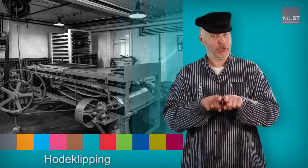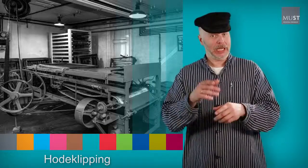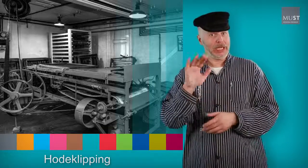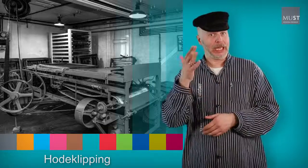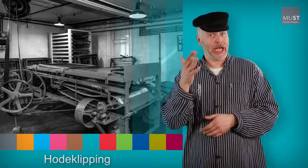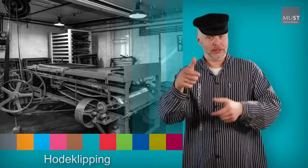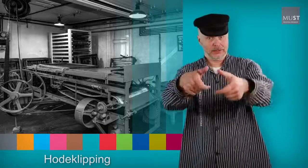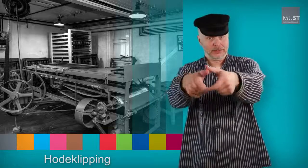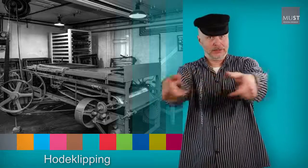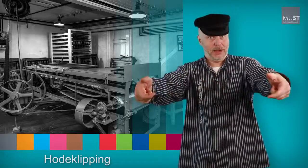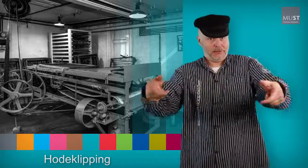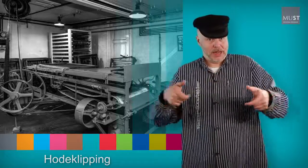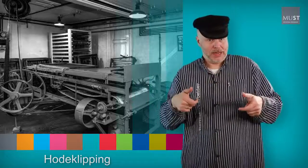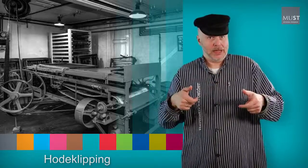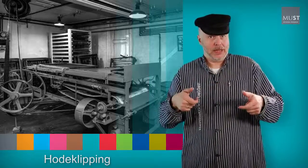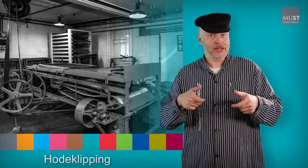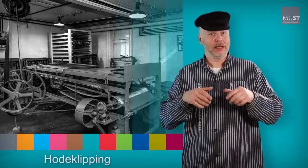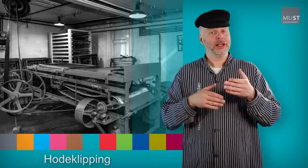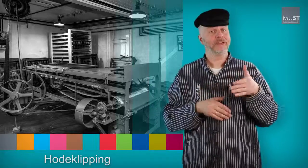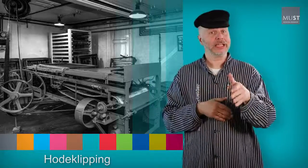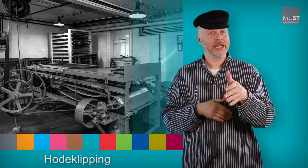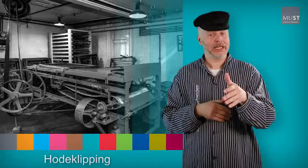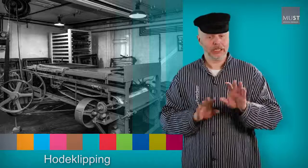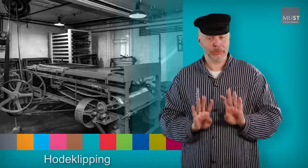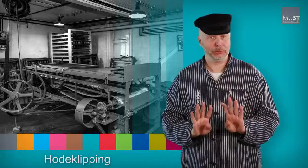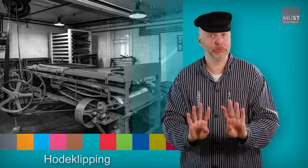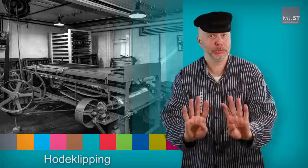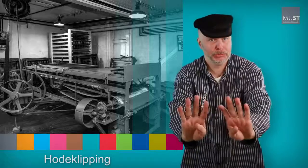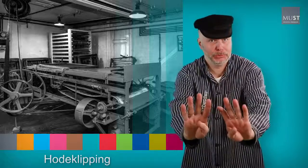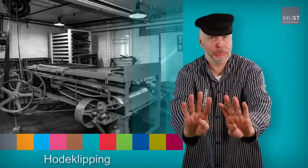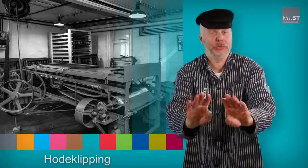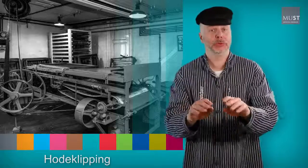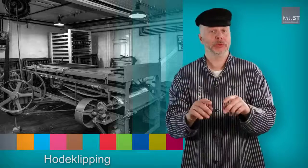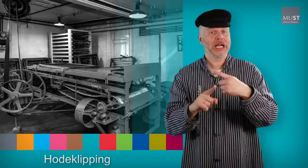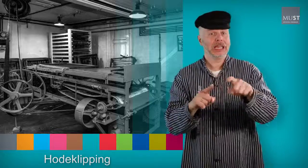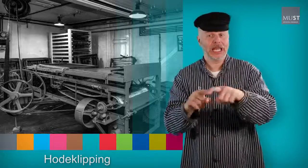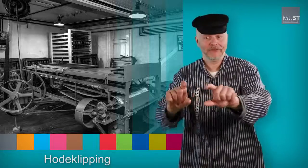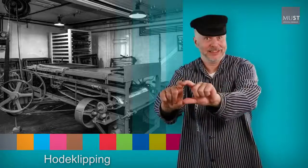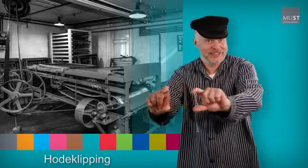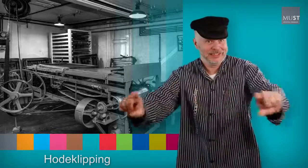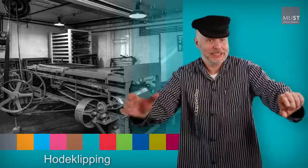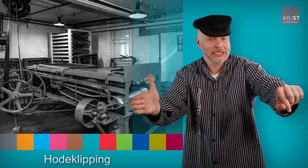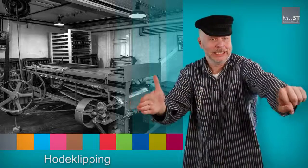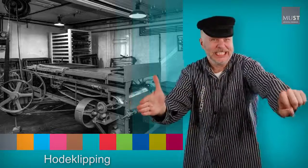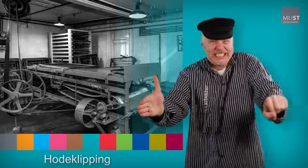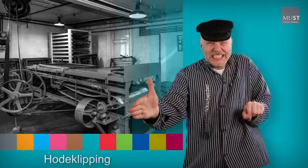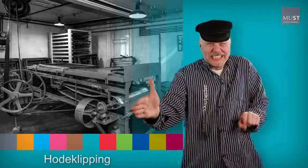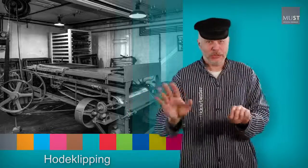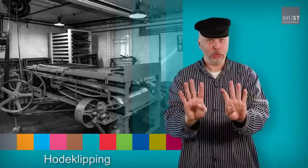Da kunne man ta ramene med fisken hengende på, legge dem på maskinen og skjære av alle samtidig med et skarpt